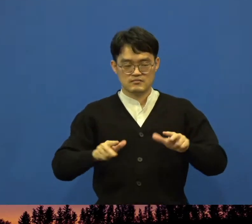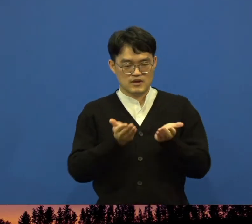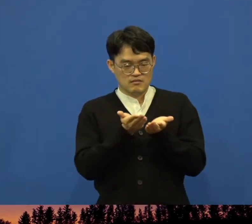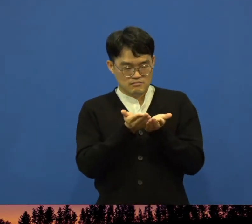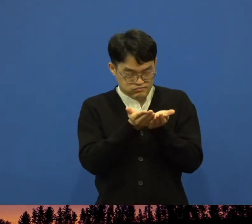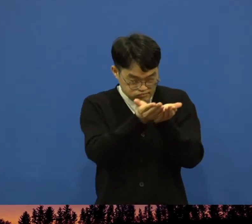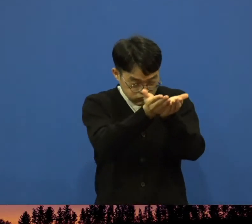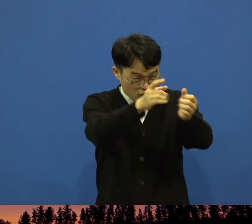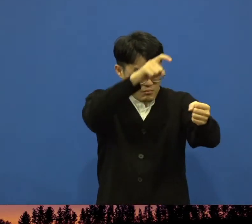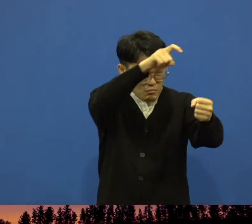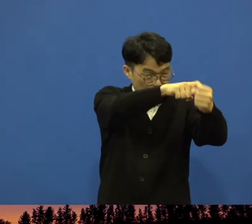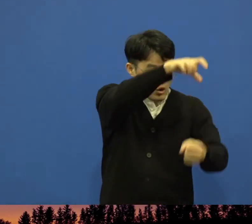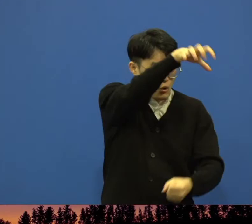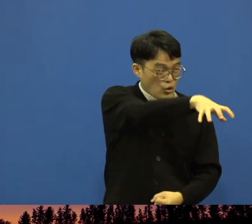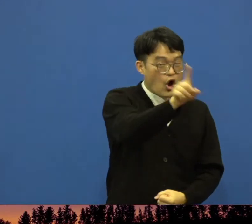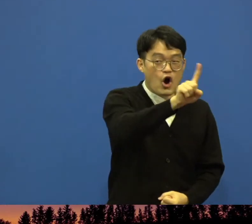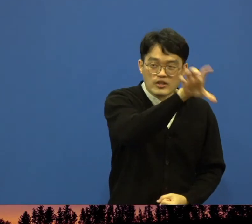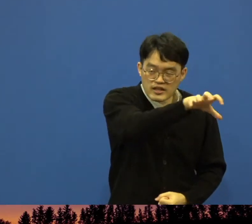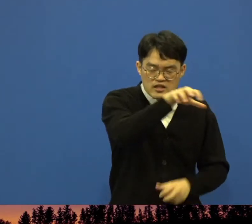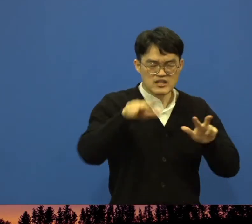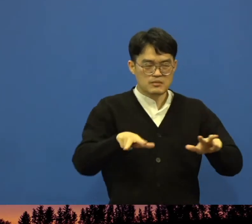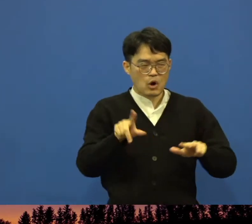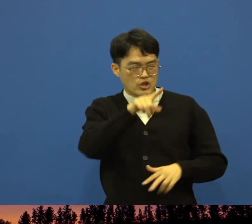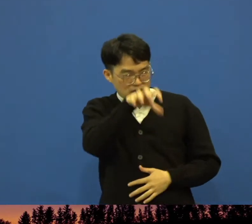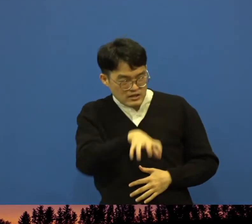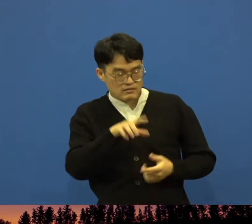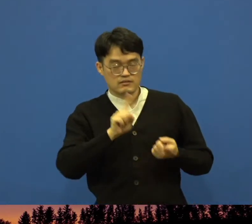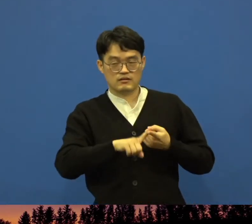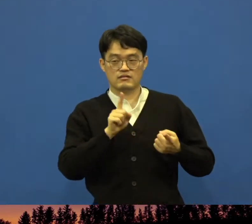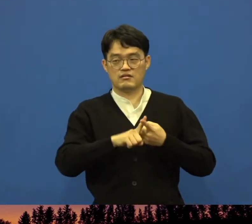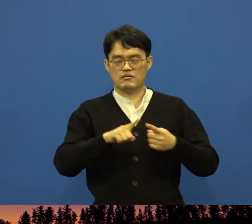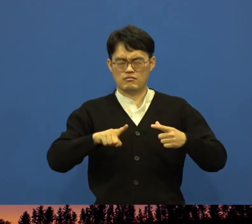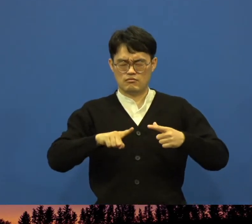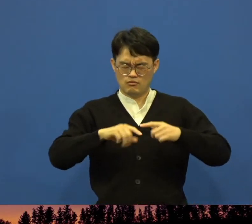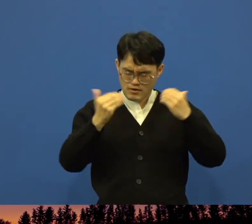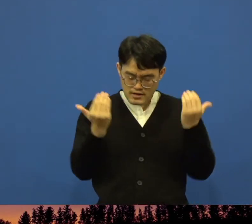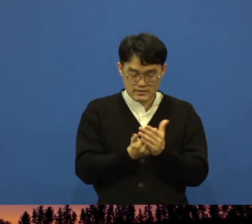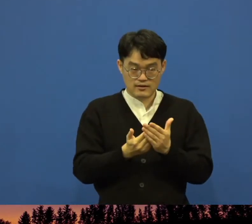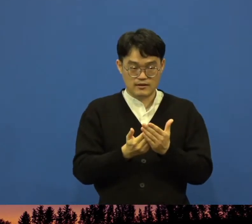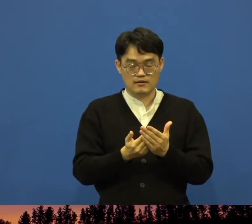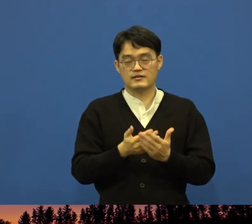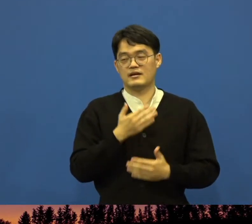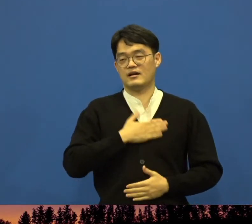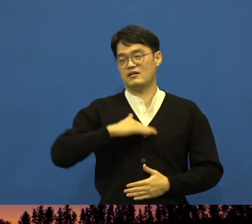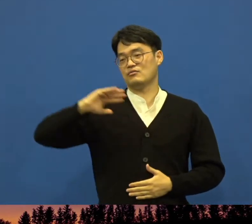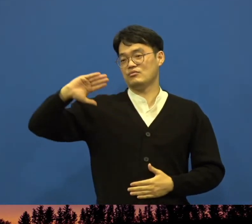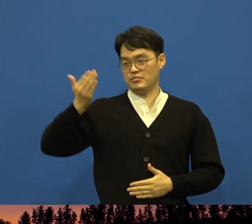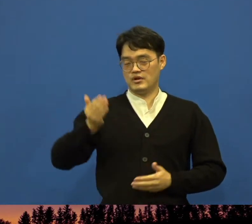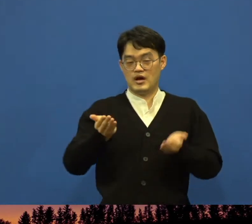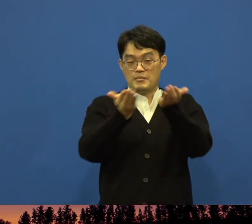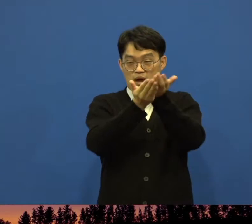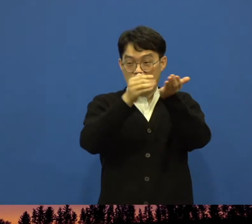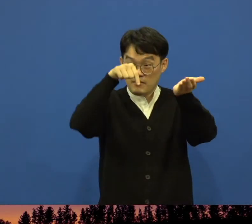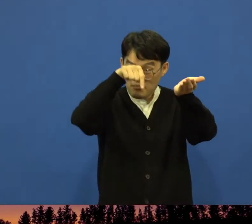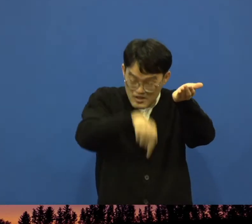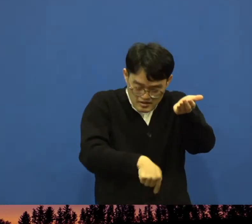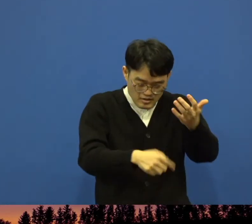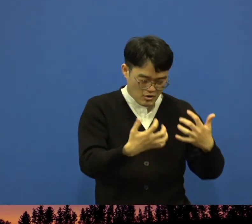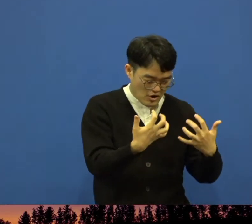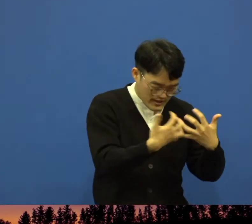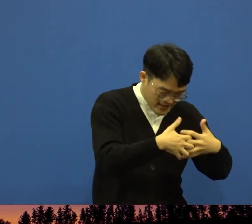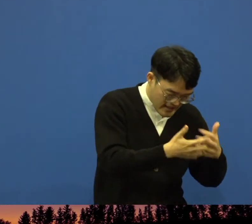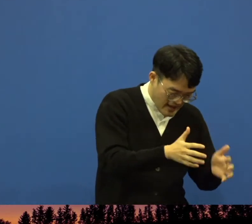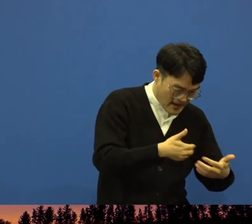계속 확인하는 거죠. 배 밑에도 굉장히 중요한 일들이 많이 일어나고 있습니다. 기관식이나 많은 것들이